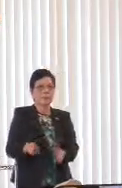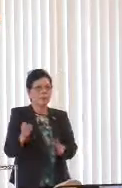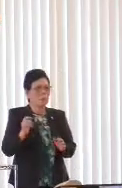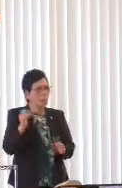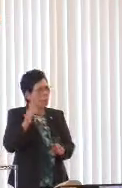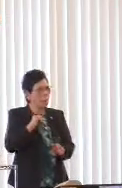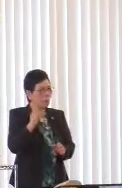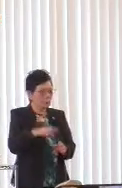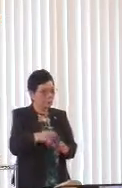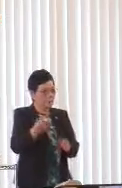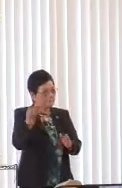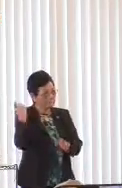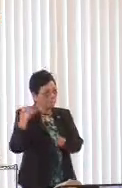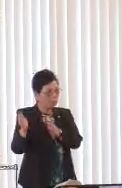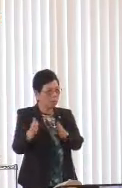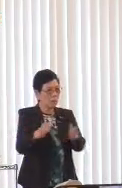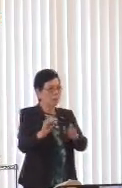ので、